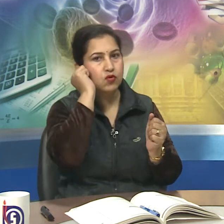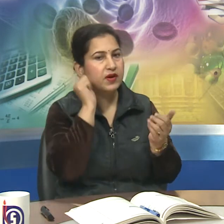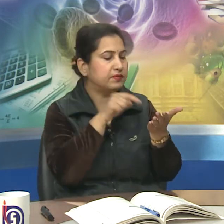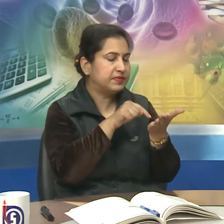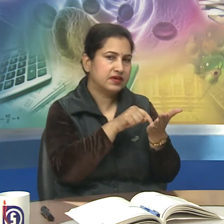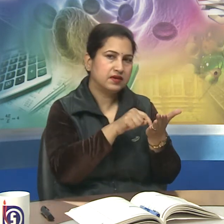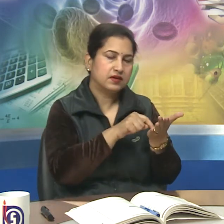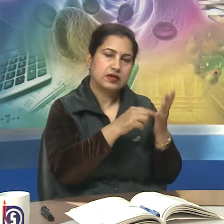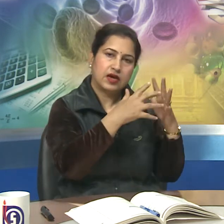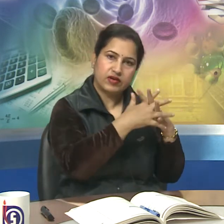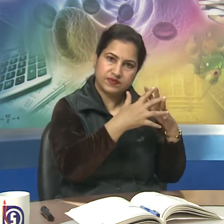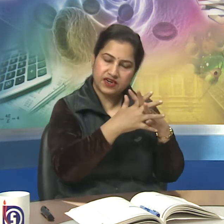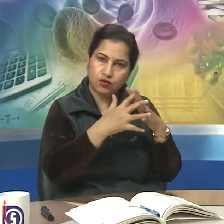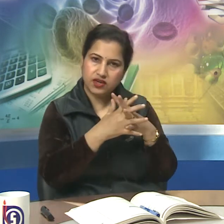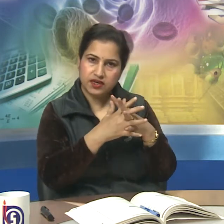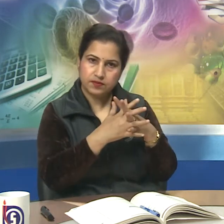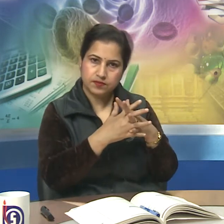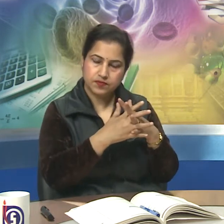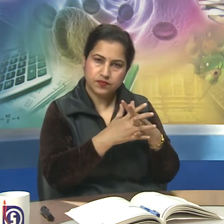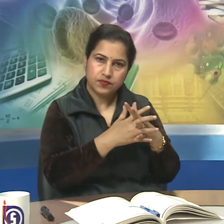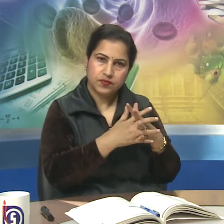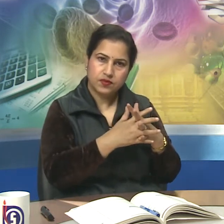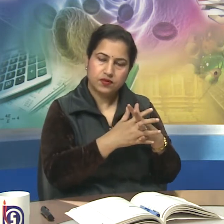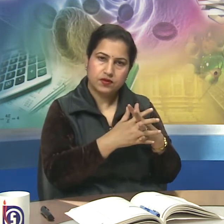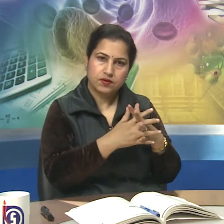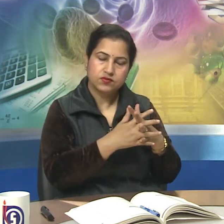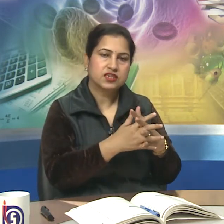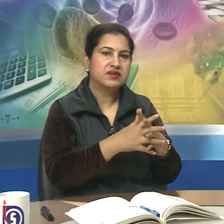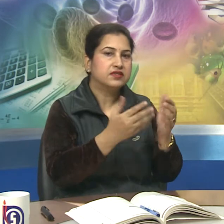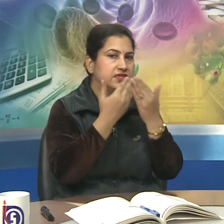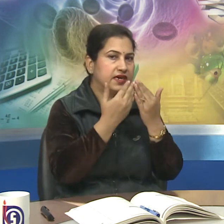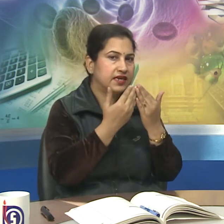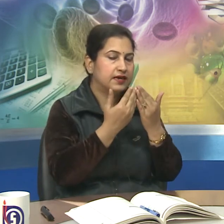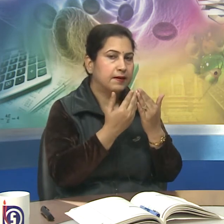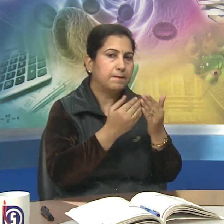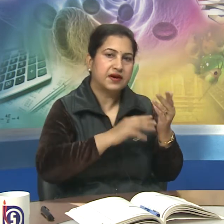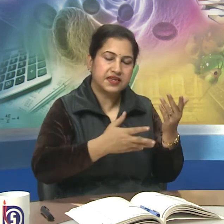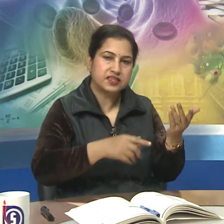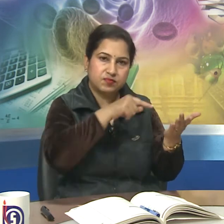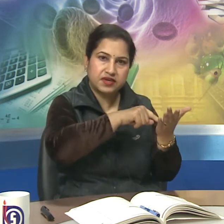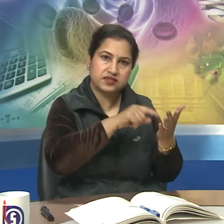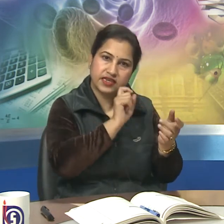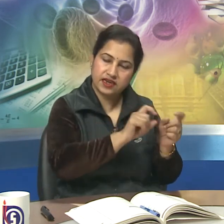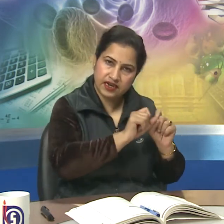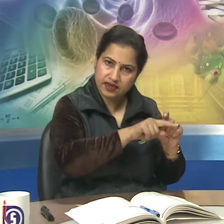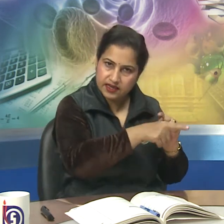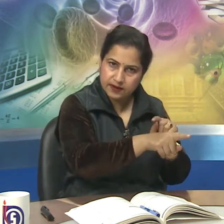मोबाइल में भी अब वेबसाइट खोलिए कि उसके बाद स्टडी मटीरियल पर चाहिए क्लिक करके